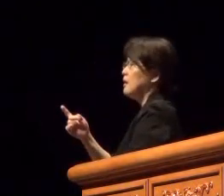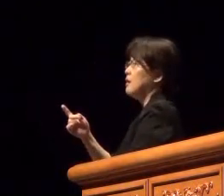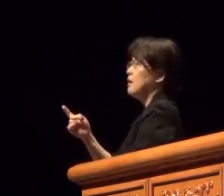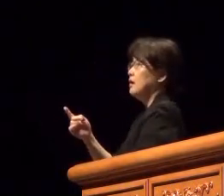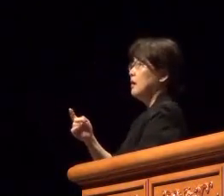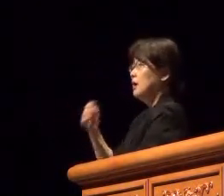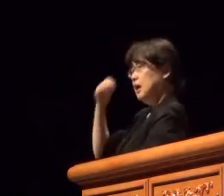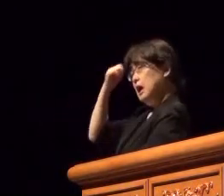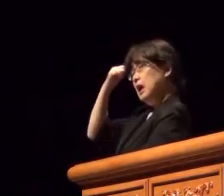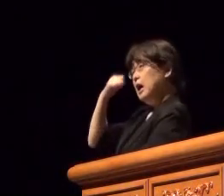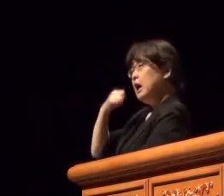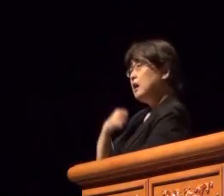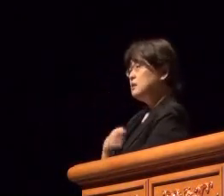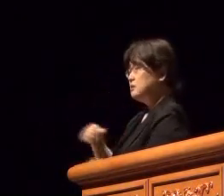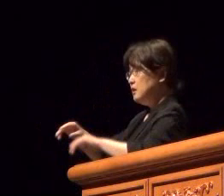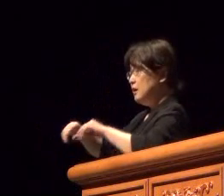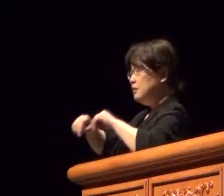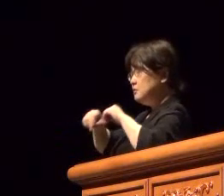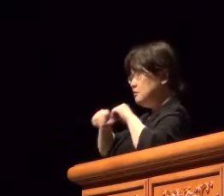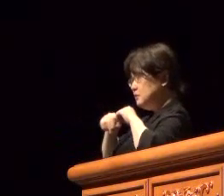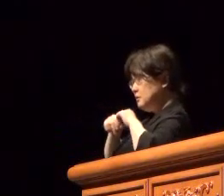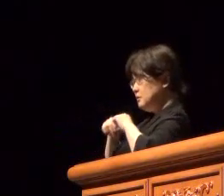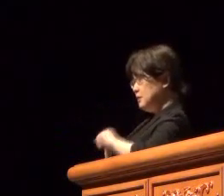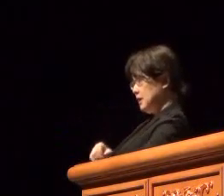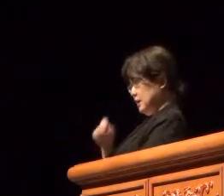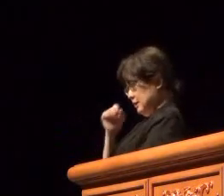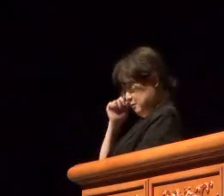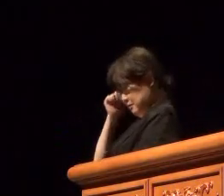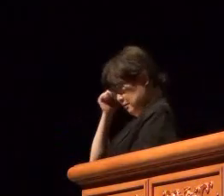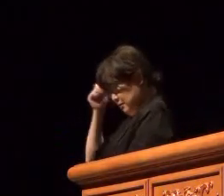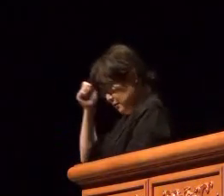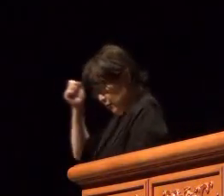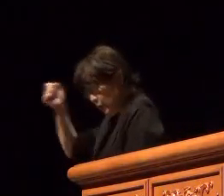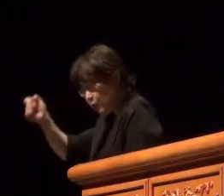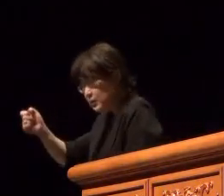朝布団から出るのもつらい、